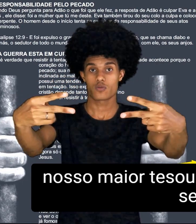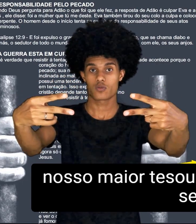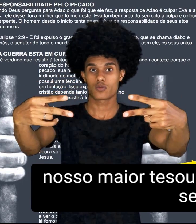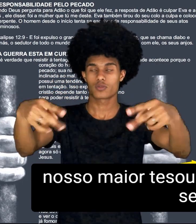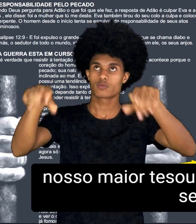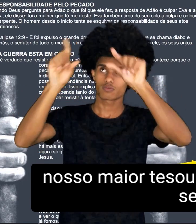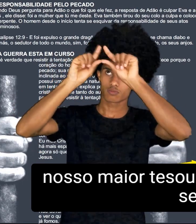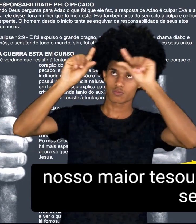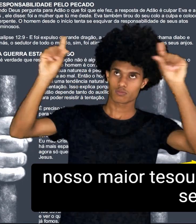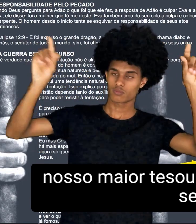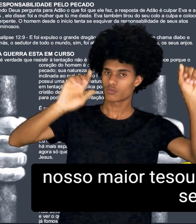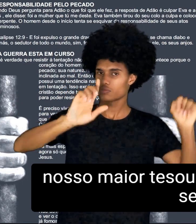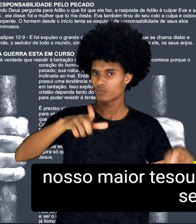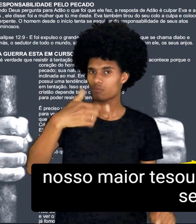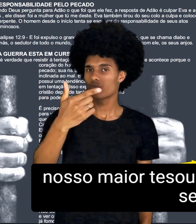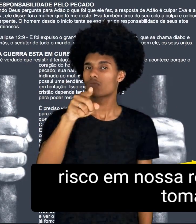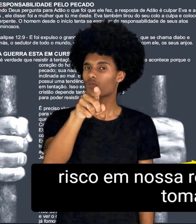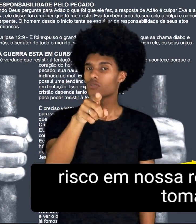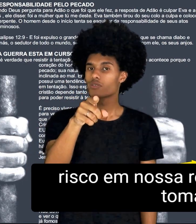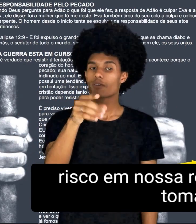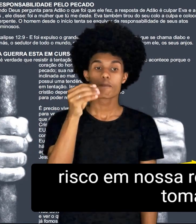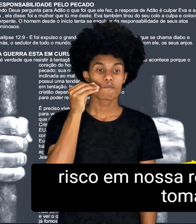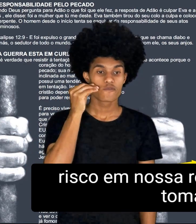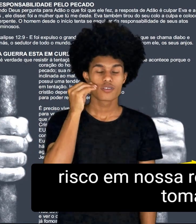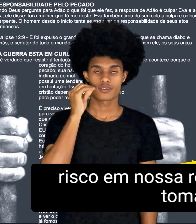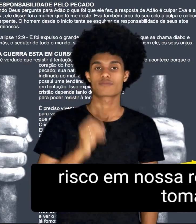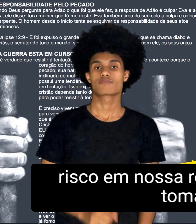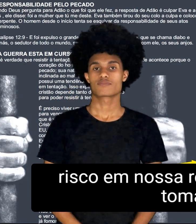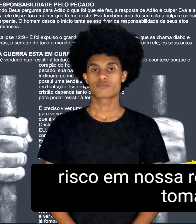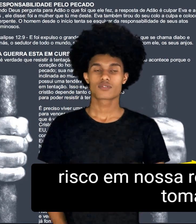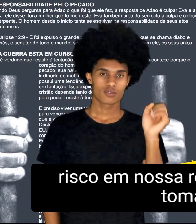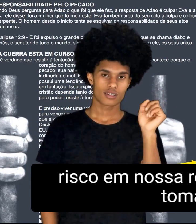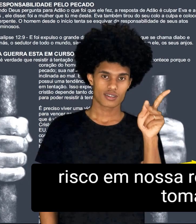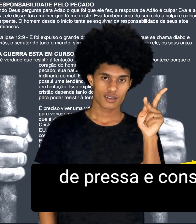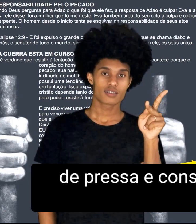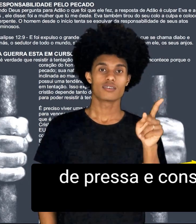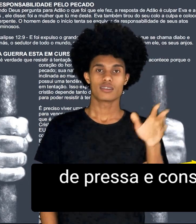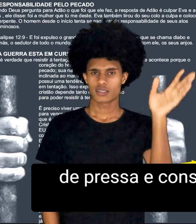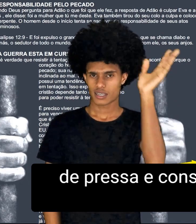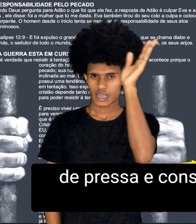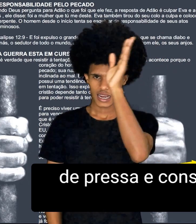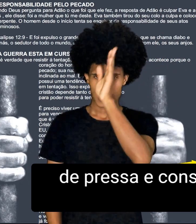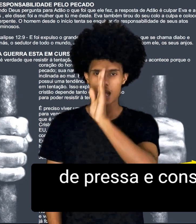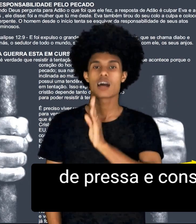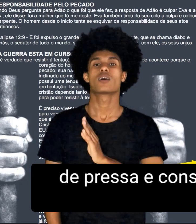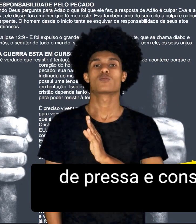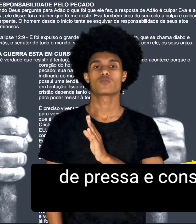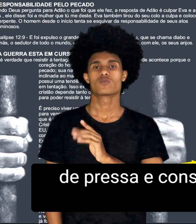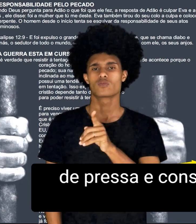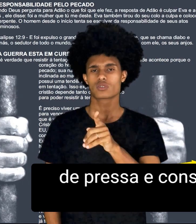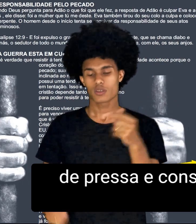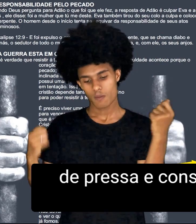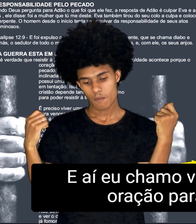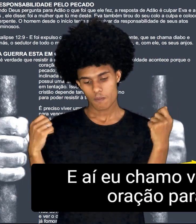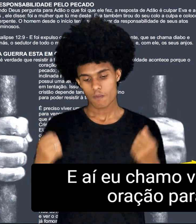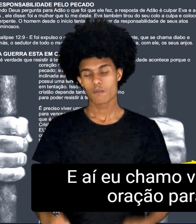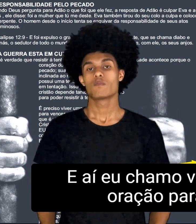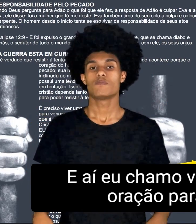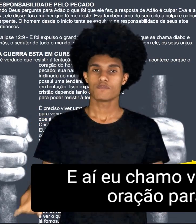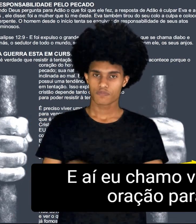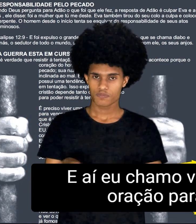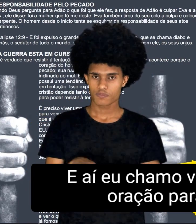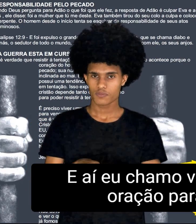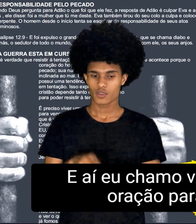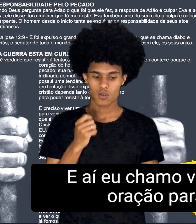maior objetivo de vida, e se colocar em risco em nossa relação com Deus, devemos tomar uma atitude de pressa e consertar rapidamente a nossa relação. E